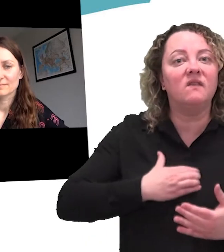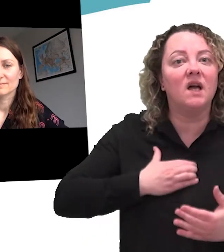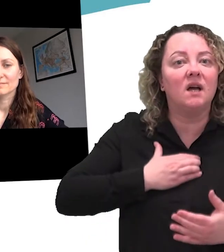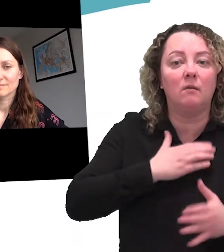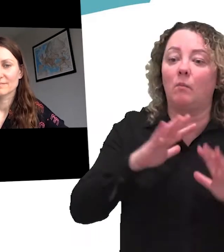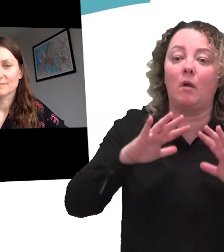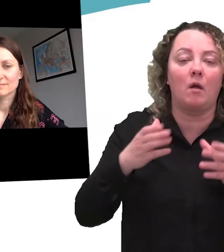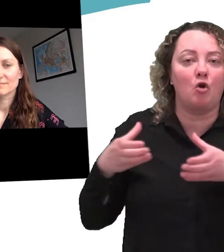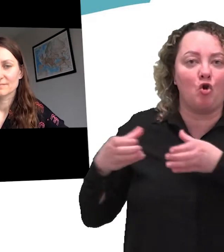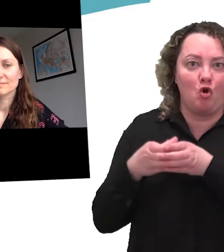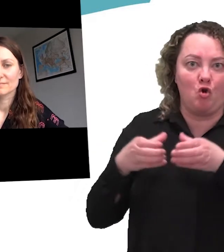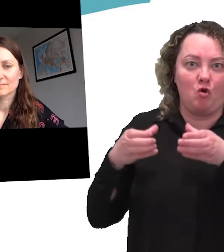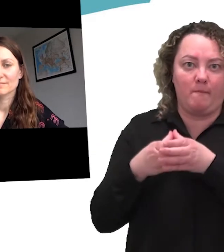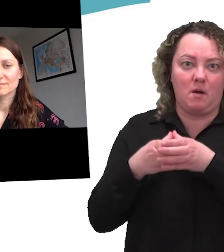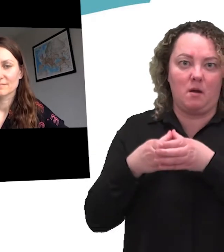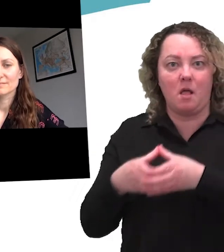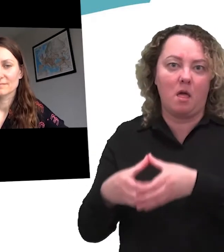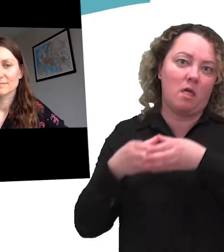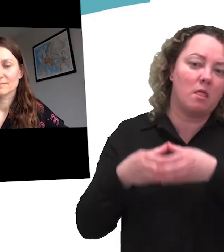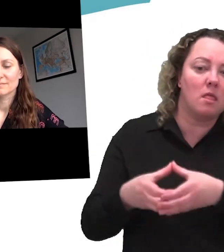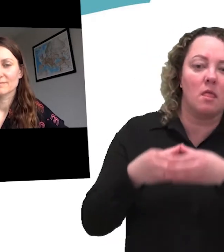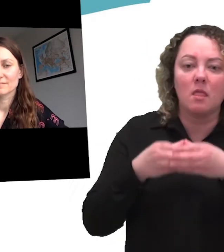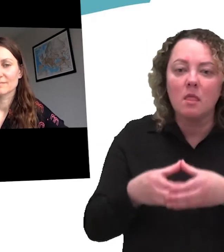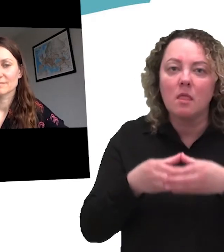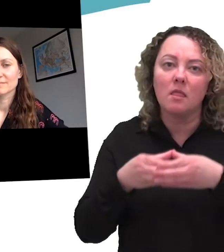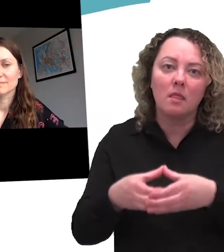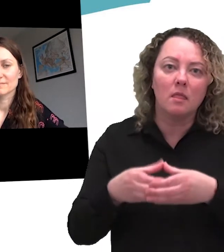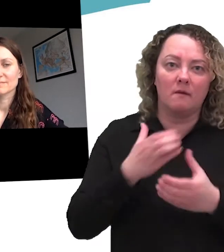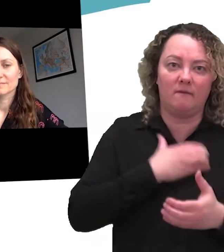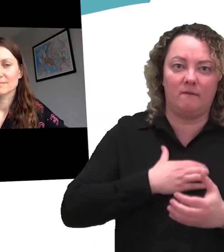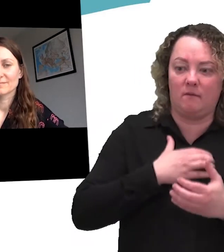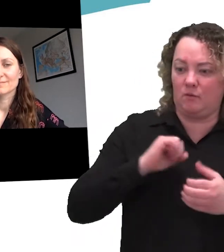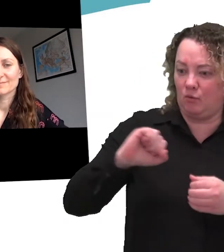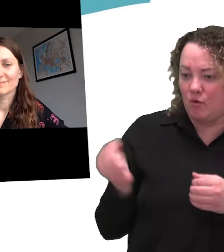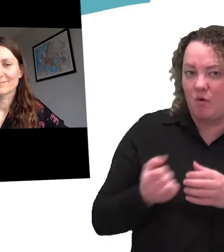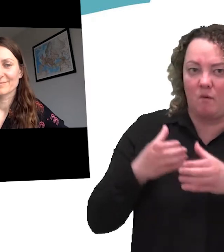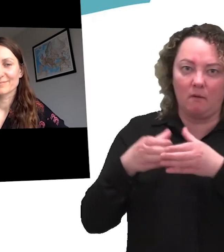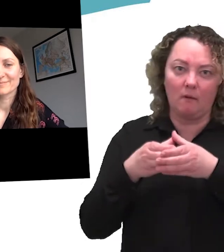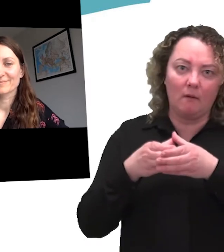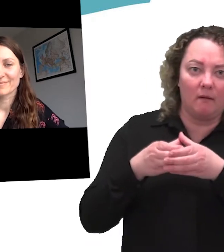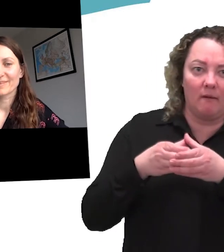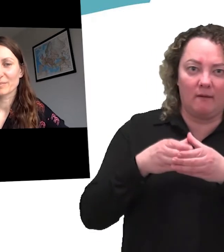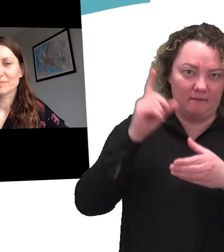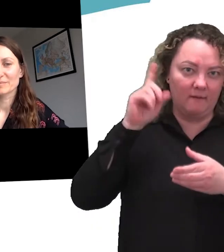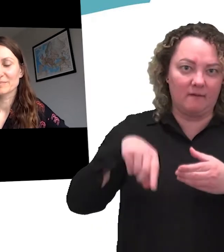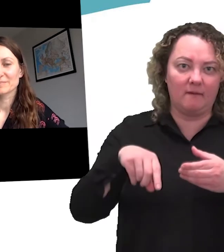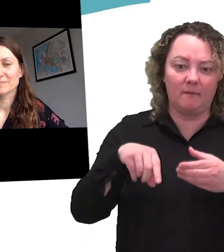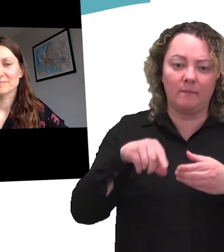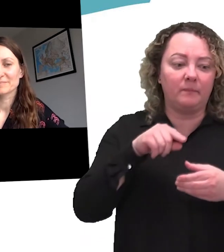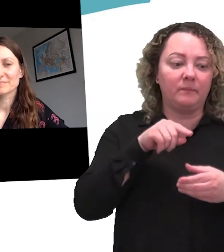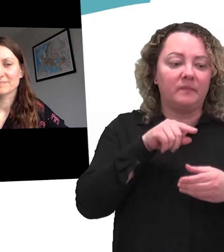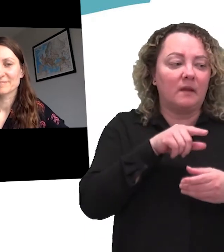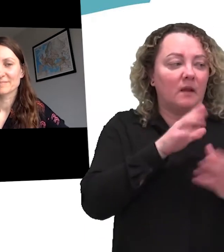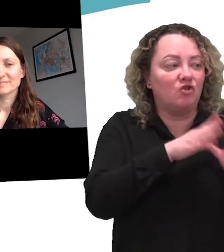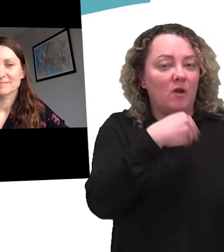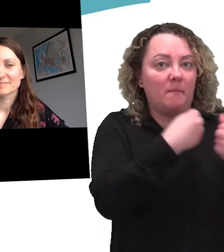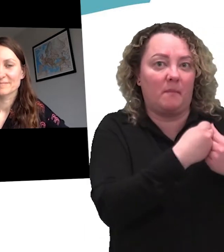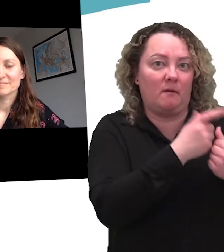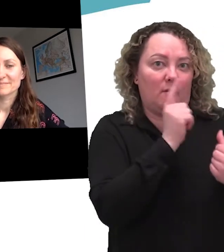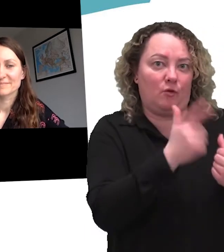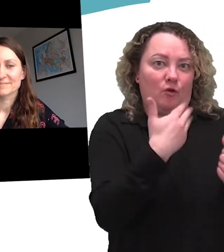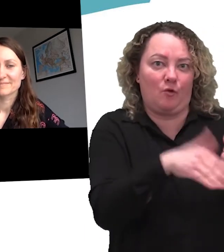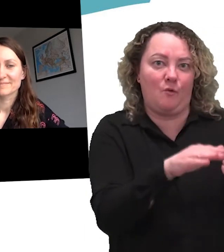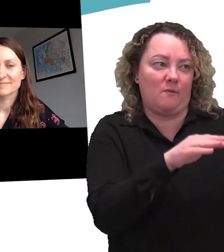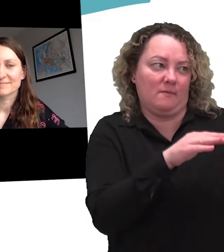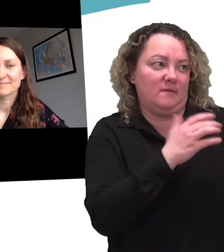jiem paaugliam jų ta terpė vaikų yra svarbesnė tuo metu negu šeima. Tai tada, bet galima